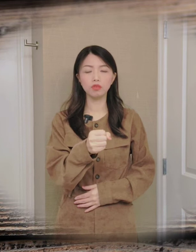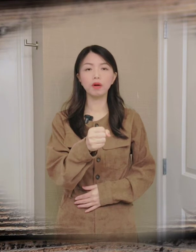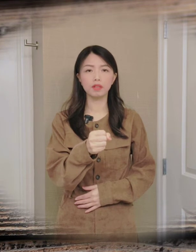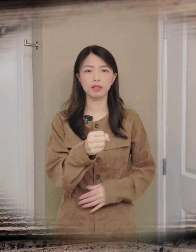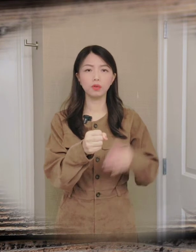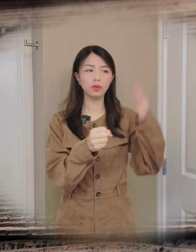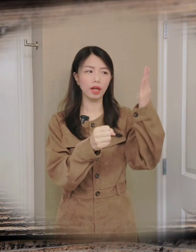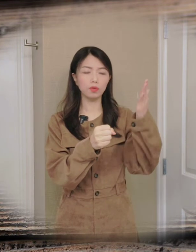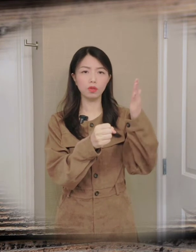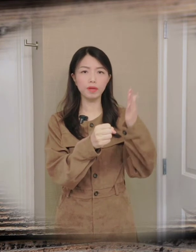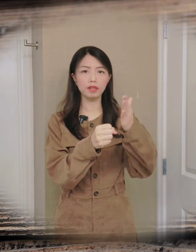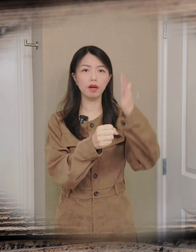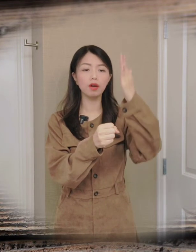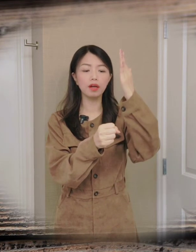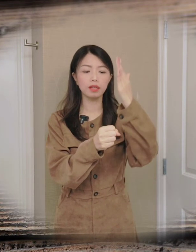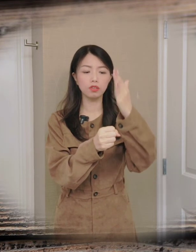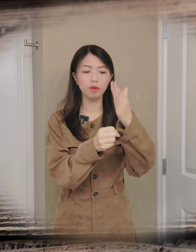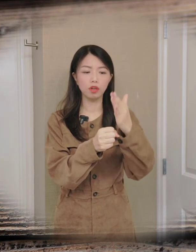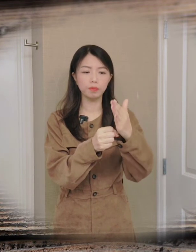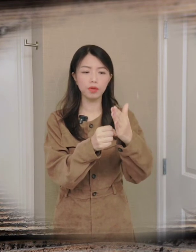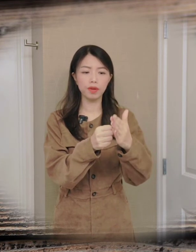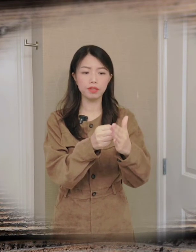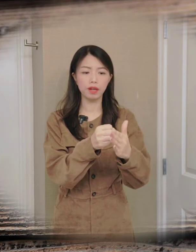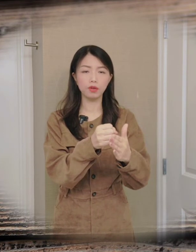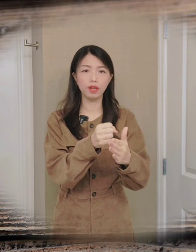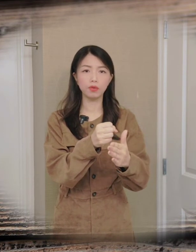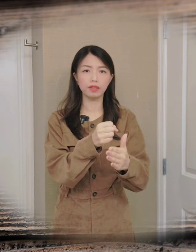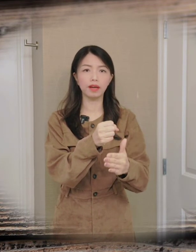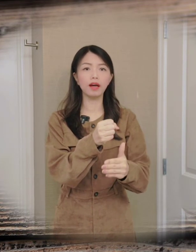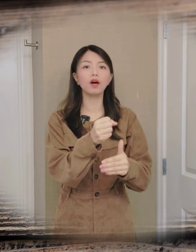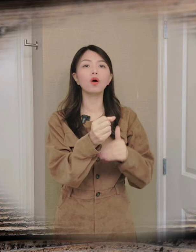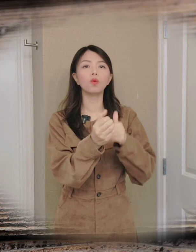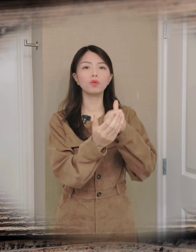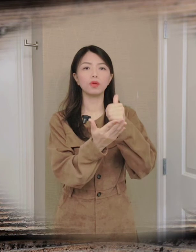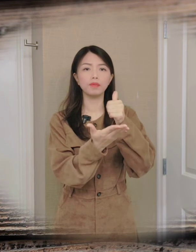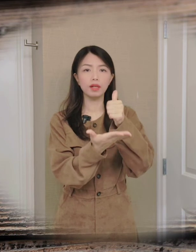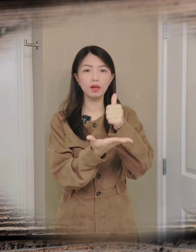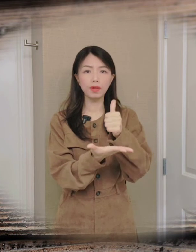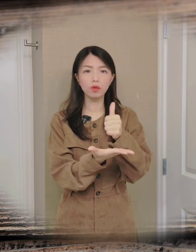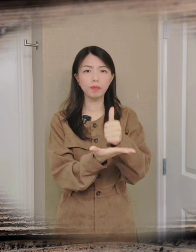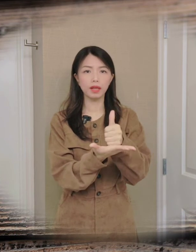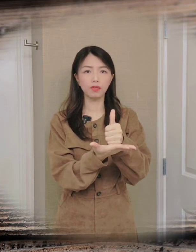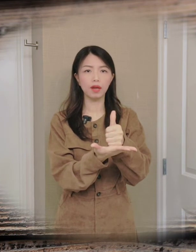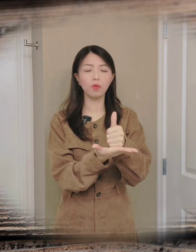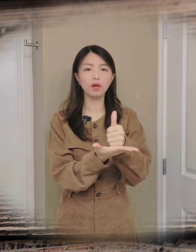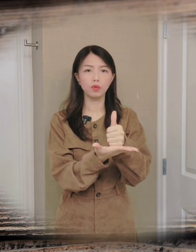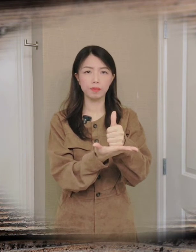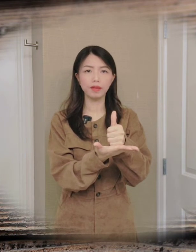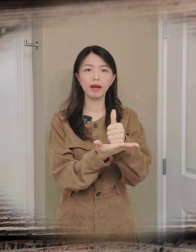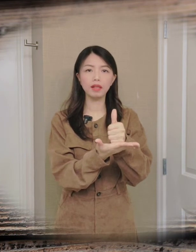이렇게 주먹을 쥐시고 다른 손을 펴셔서 이 주먹 옆을 위에서 아래로 내려오셨다가 오른손 엄지를 왼손 바닥